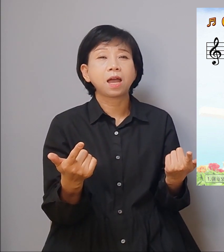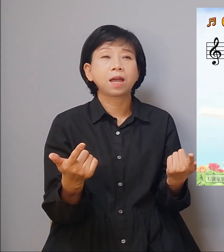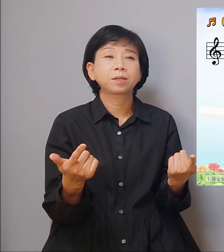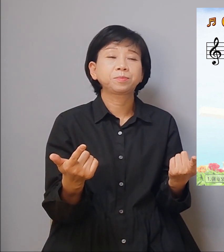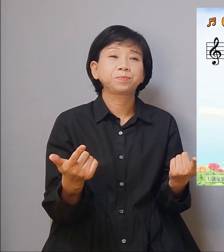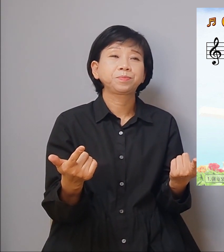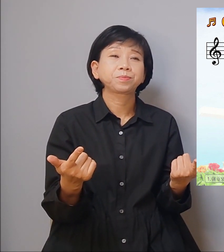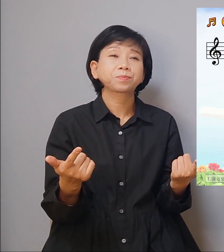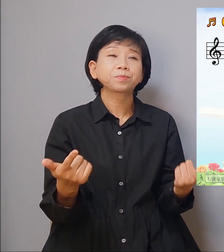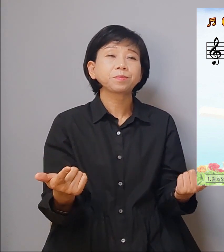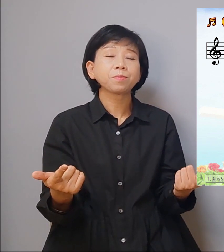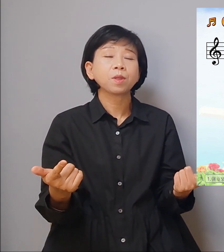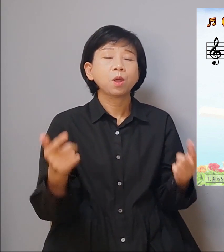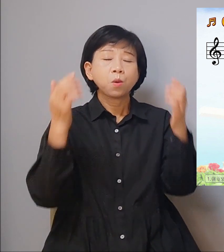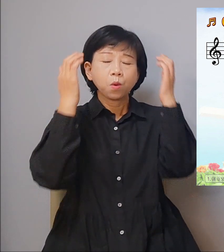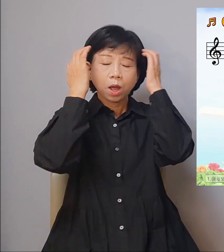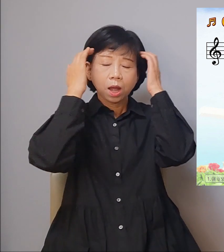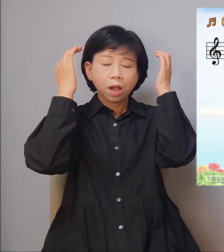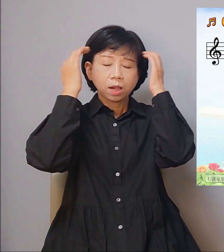않으시리라.